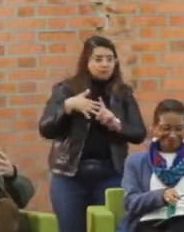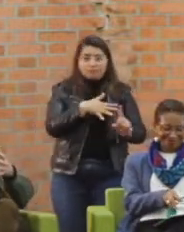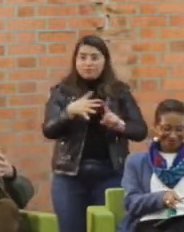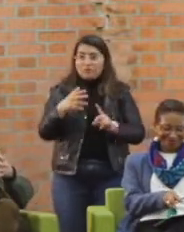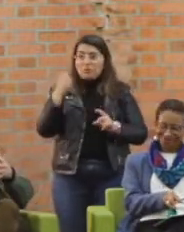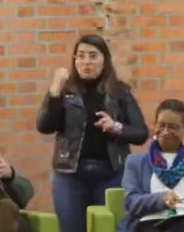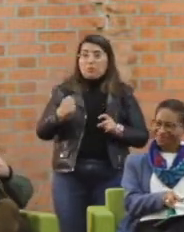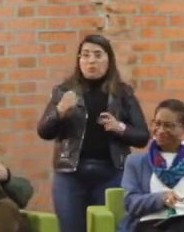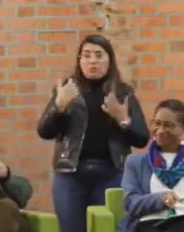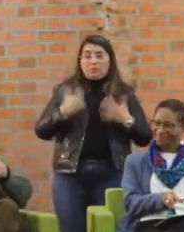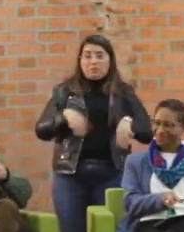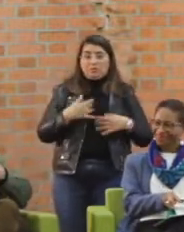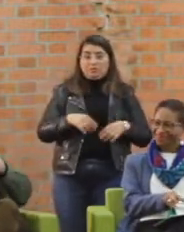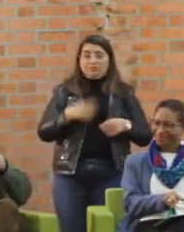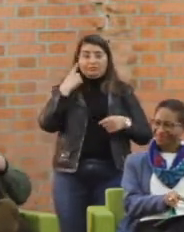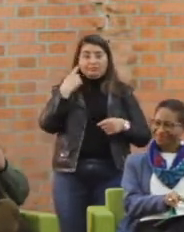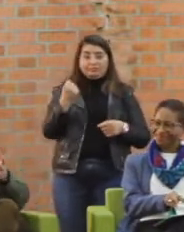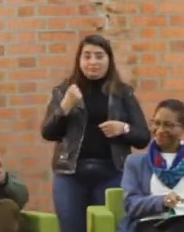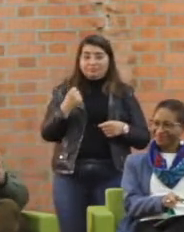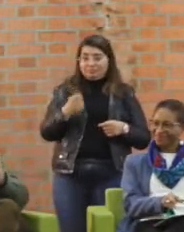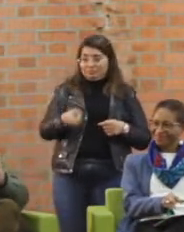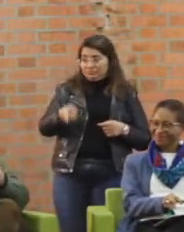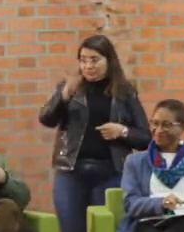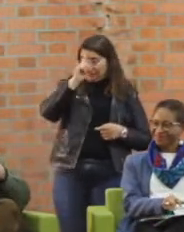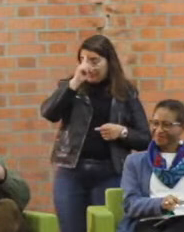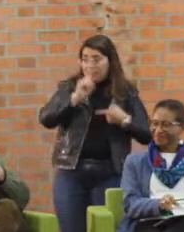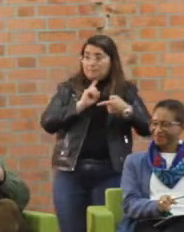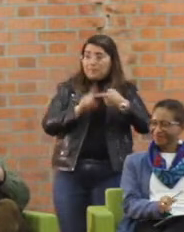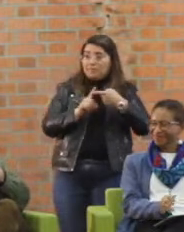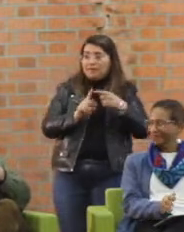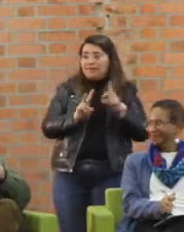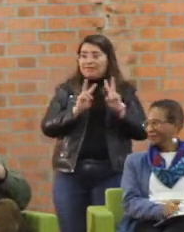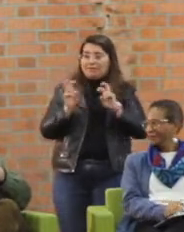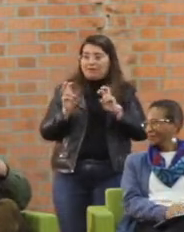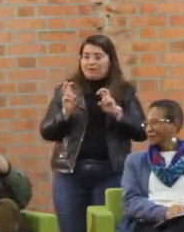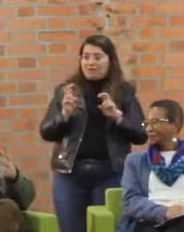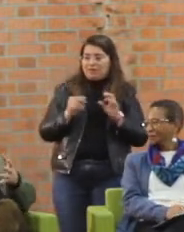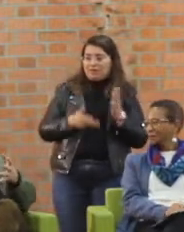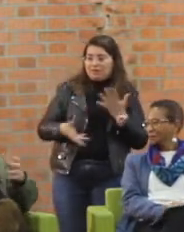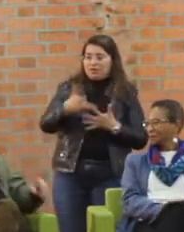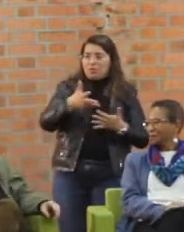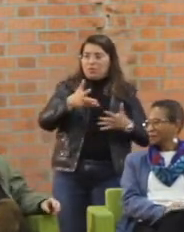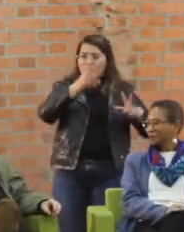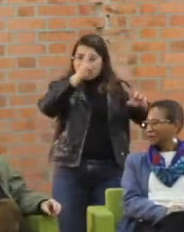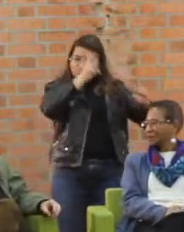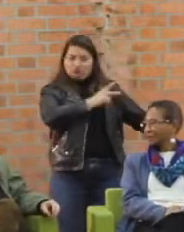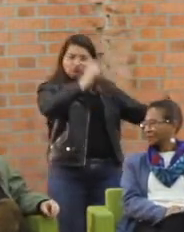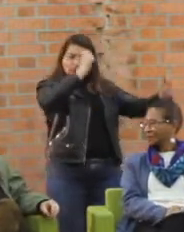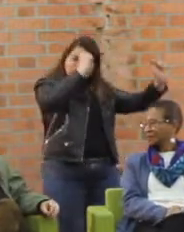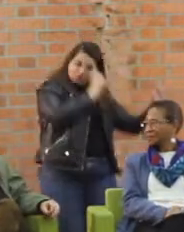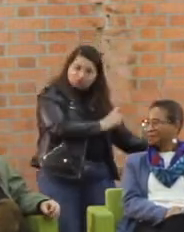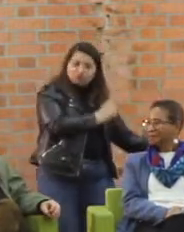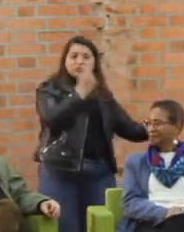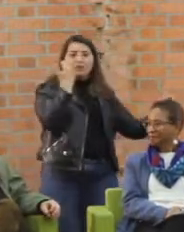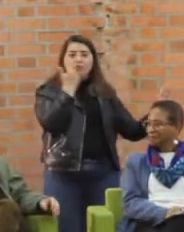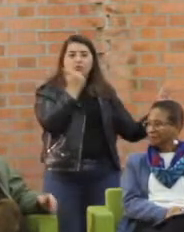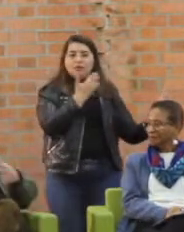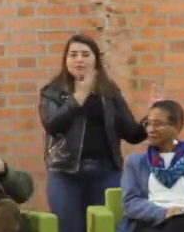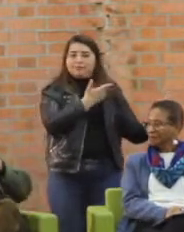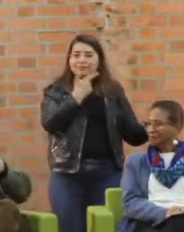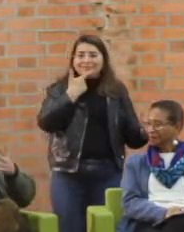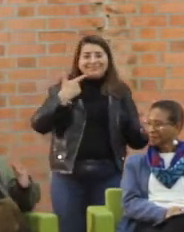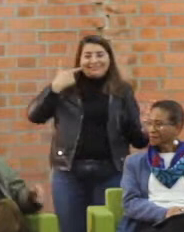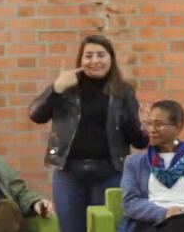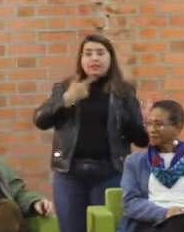Entonces yo creo que ese es como la primera cosa la es como un homenaje a alguien que uno extraña